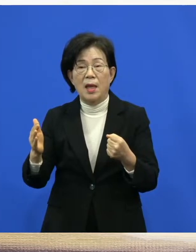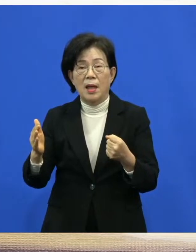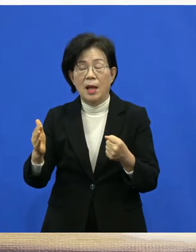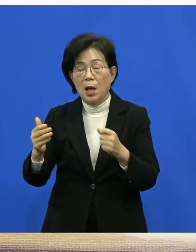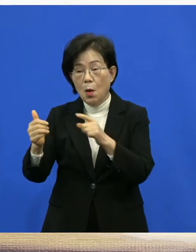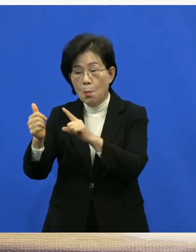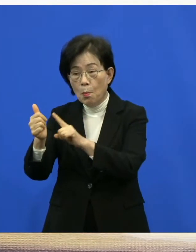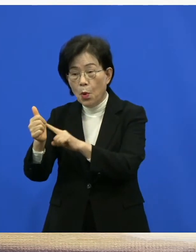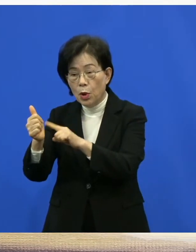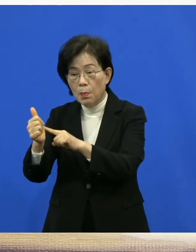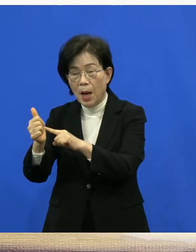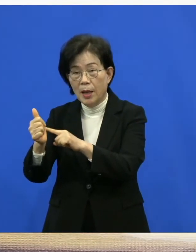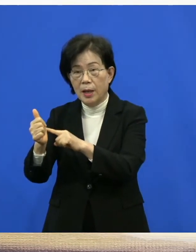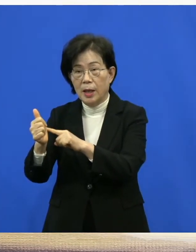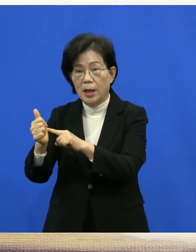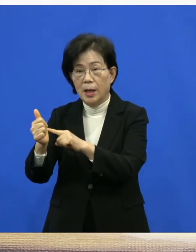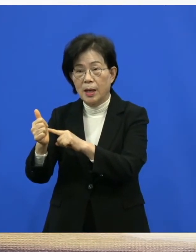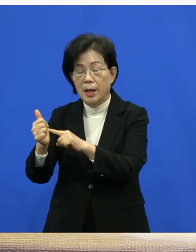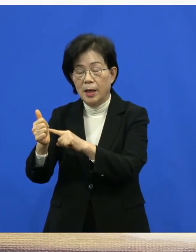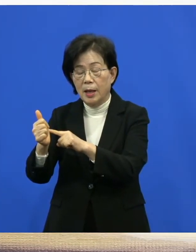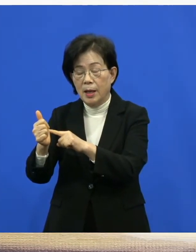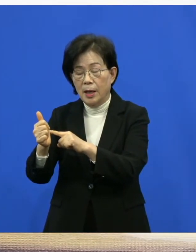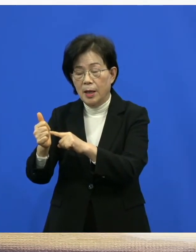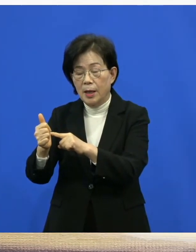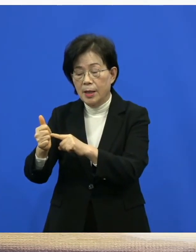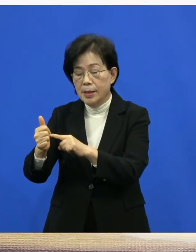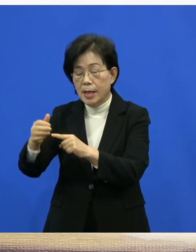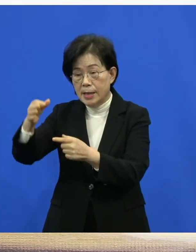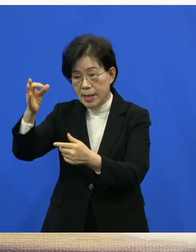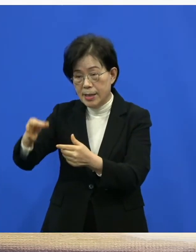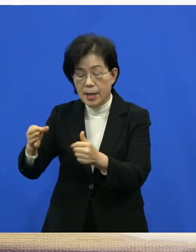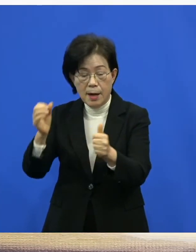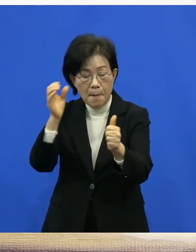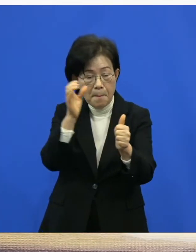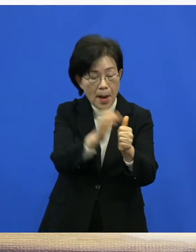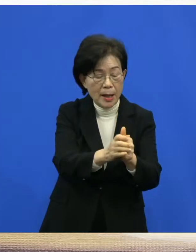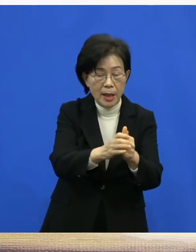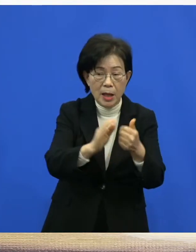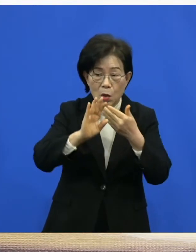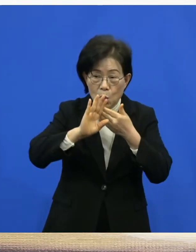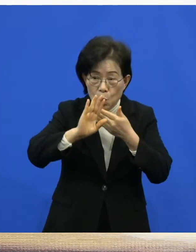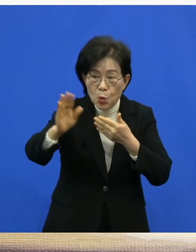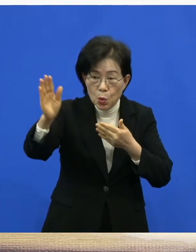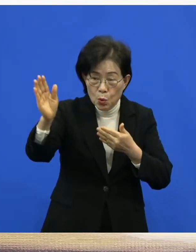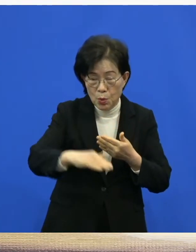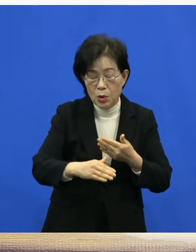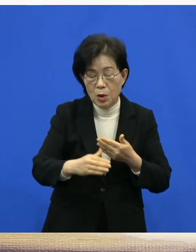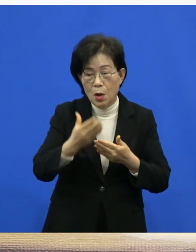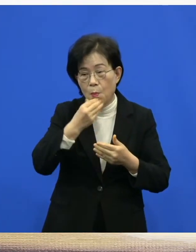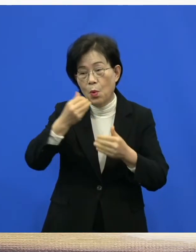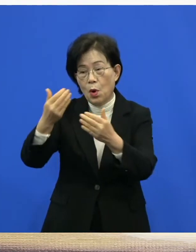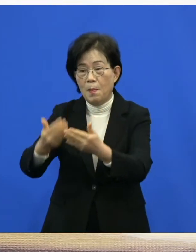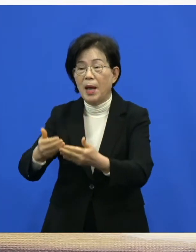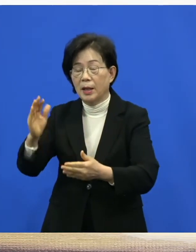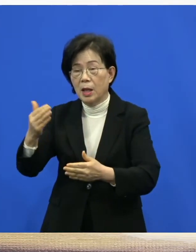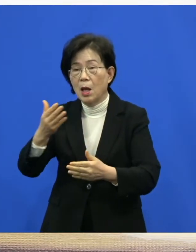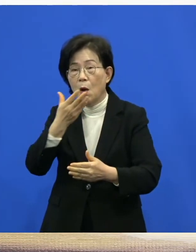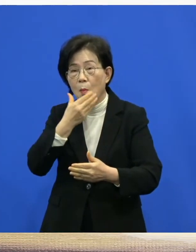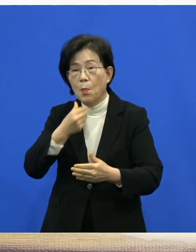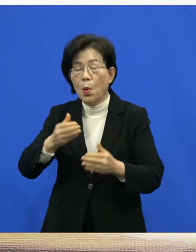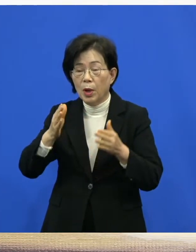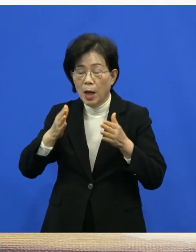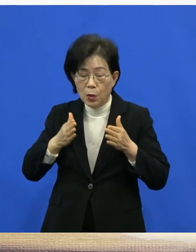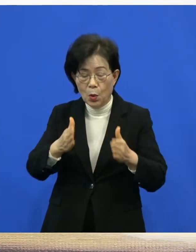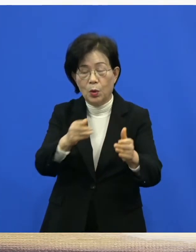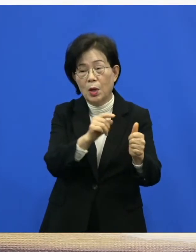그러니까 보디발이 요셉에게 자신의 재산을 맡긴 순간부터 요셉을 위하여 그 집에 복을 보죠. 복의